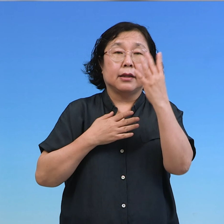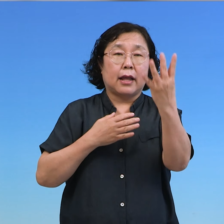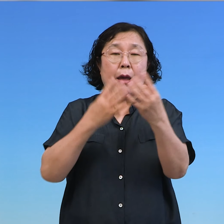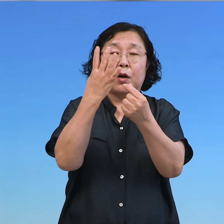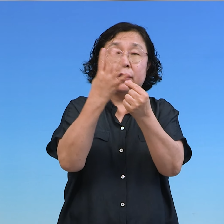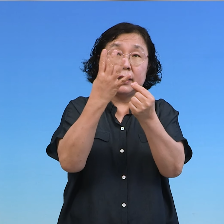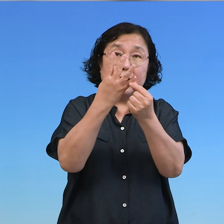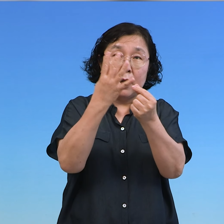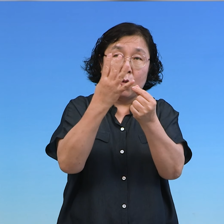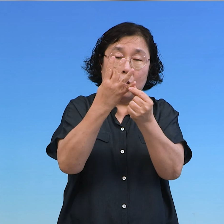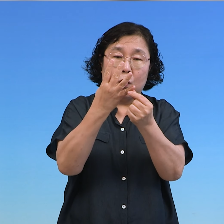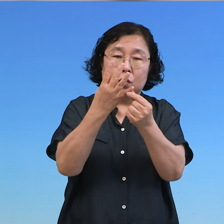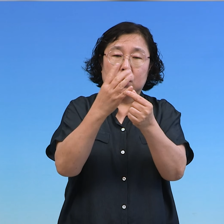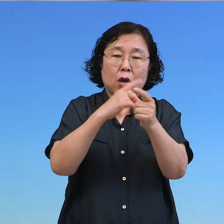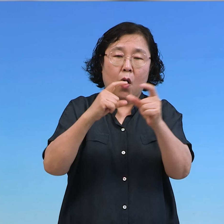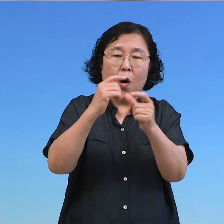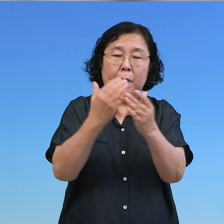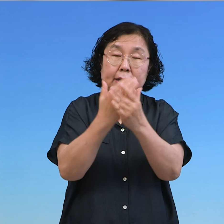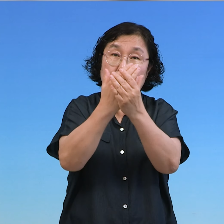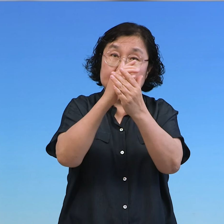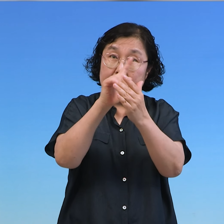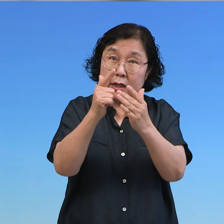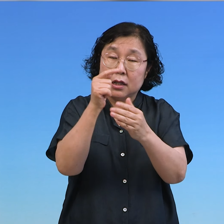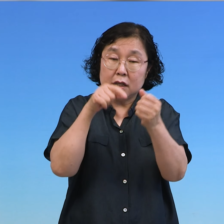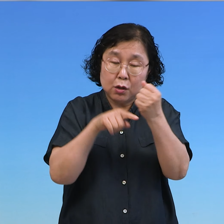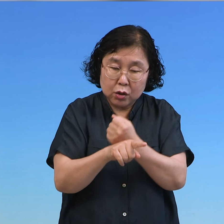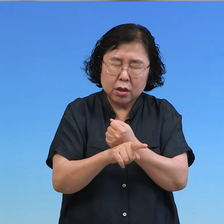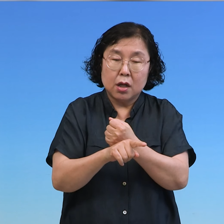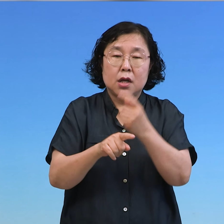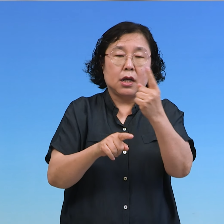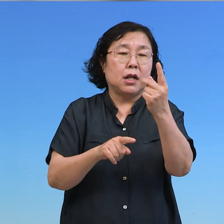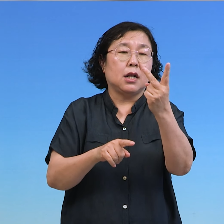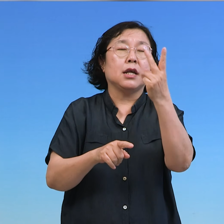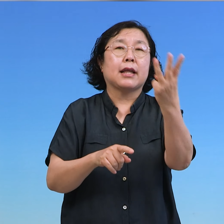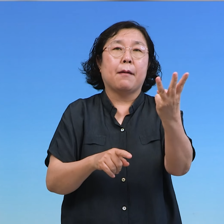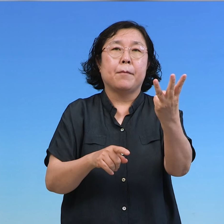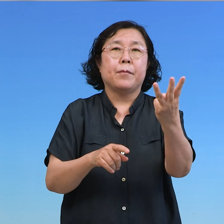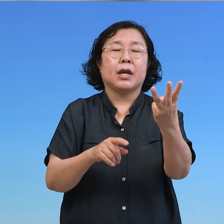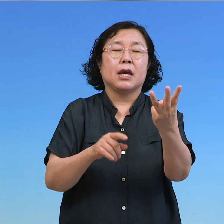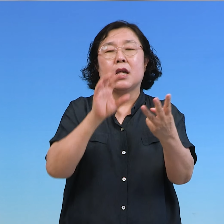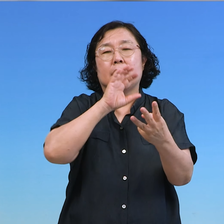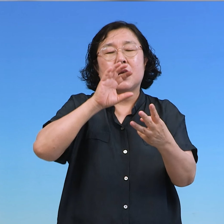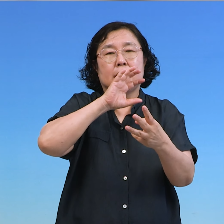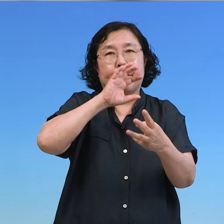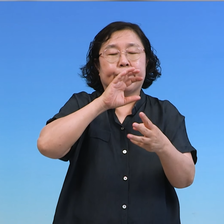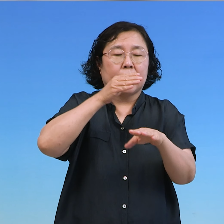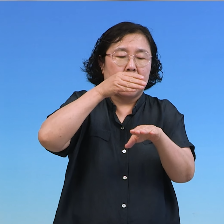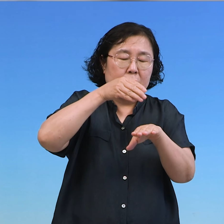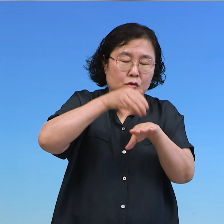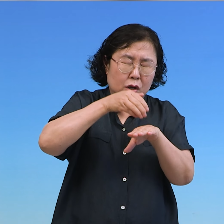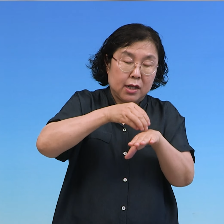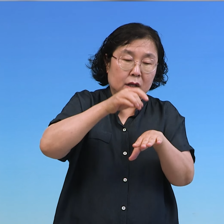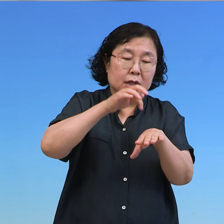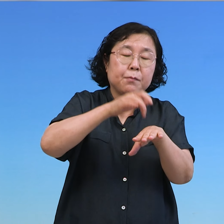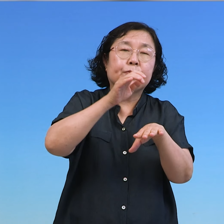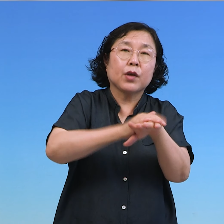여러분에게 도움을 드리고 싶거든요 그래서 오늘도 여러분 제가 좋은 책 한 권을 소개해 드리고 싶은데요